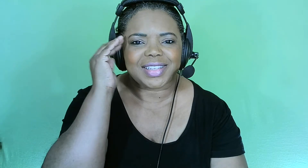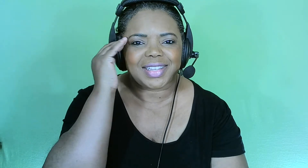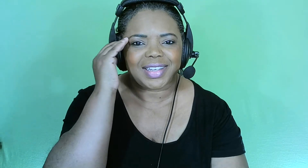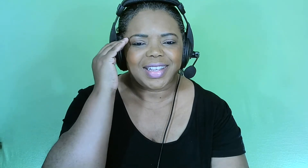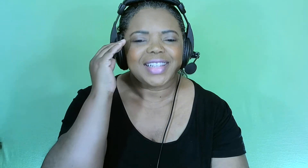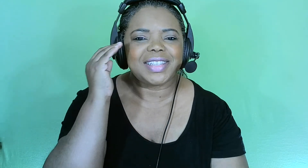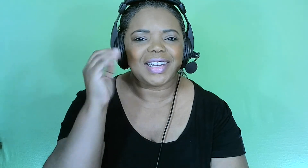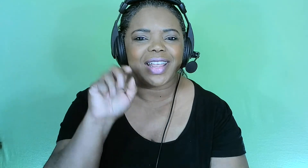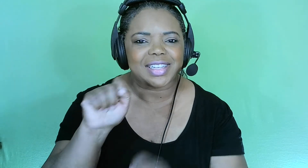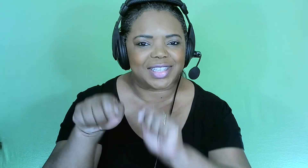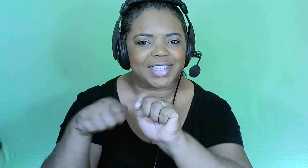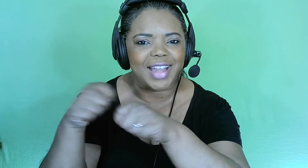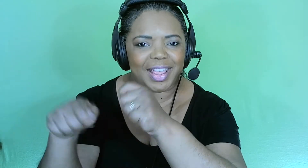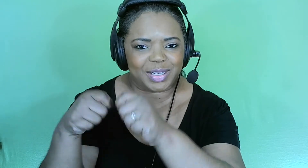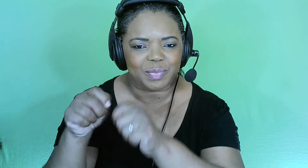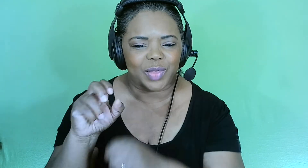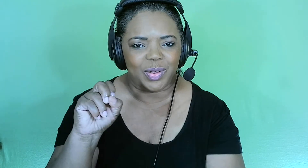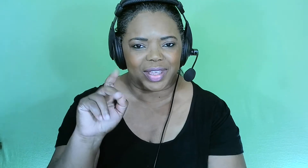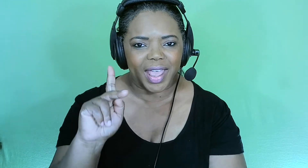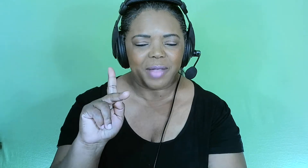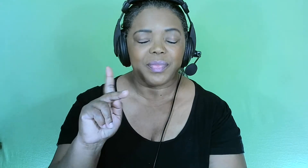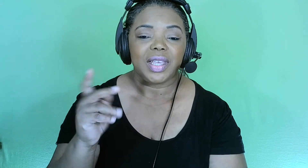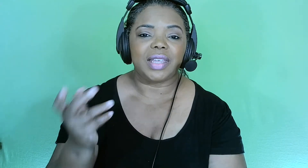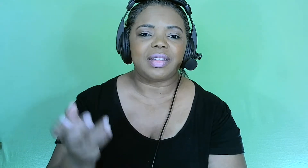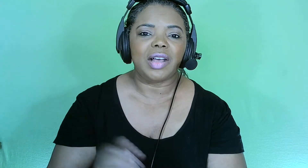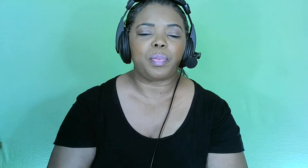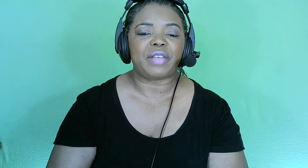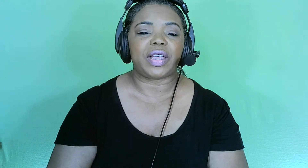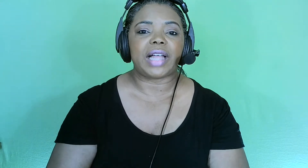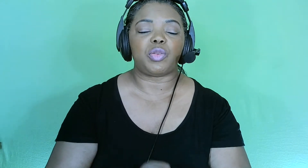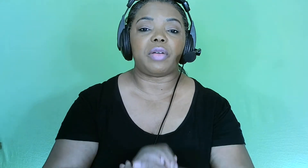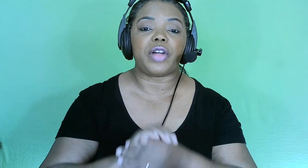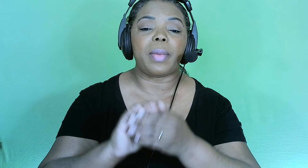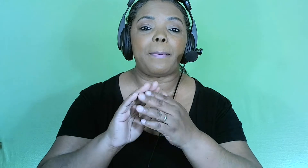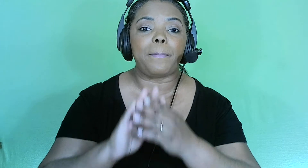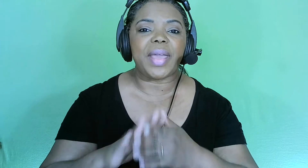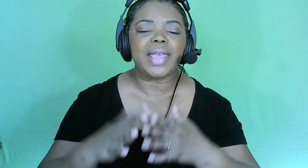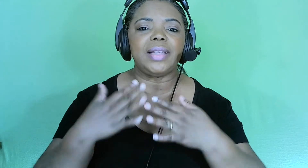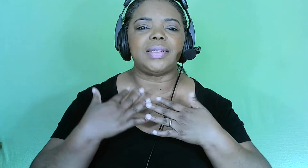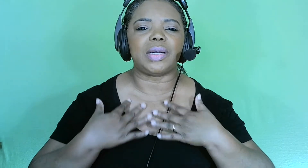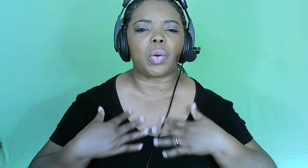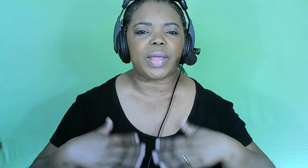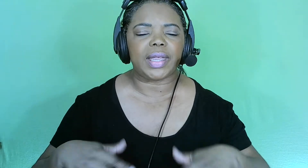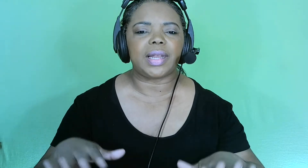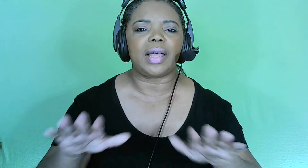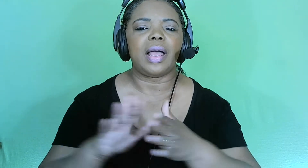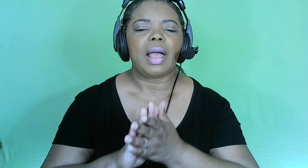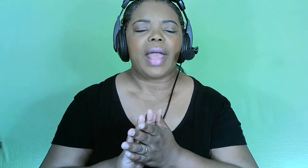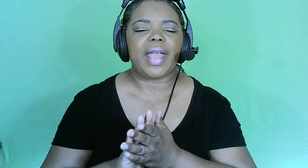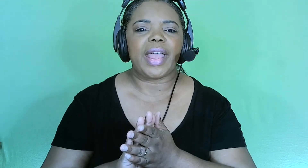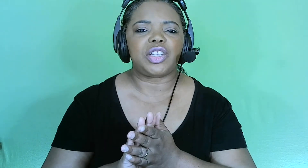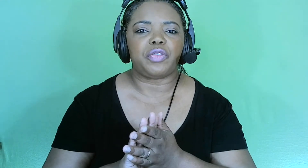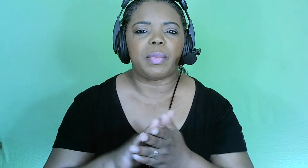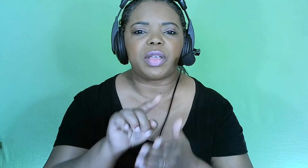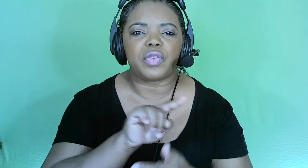esses sinais, ok? Então, para ficar de uma forma bem tranquila, de forma que